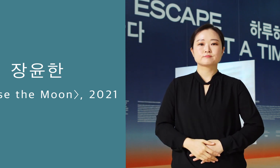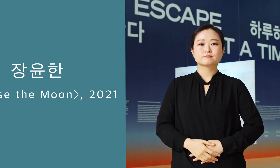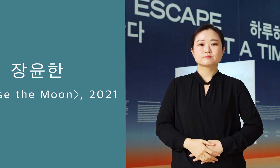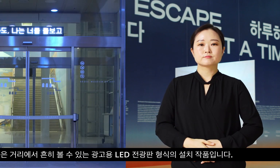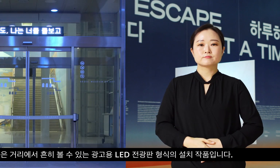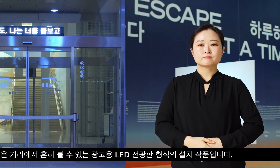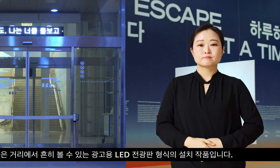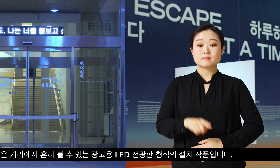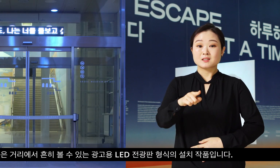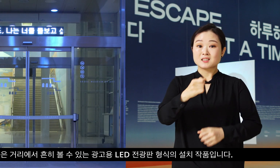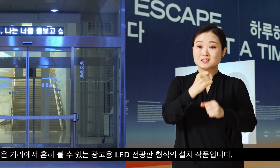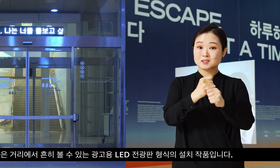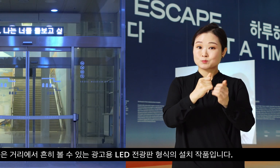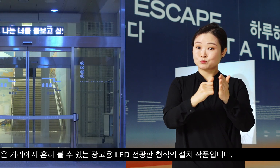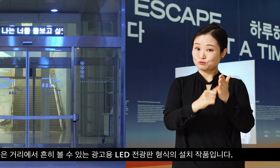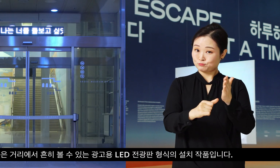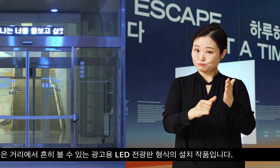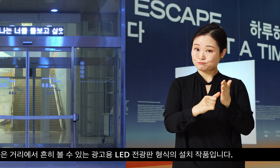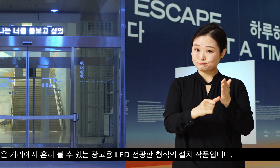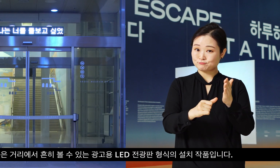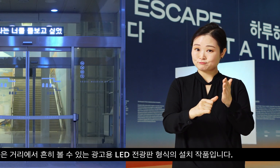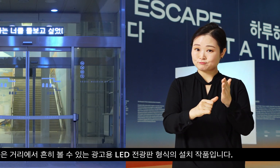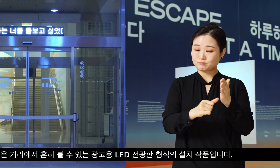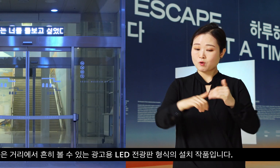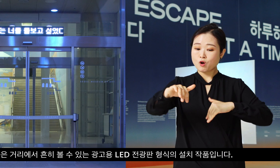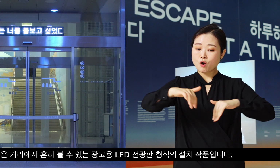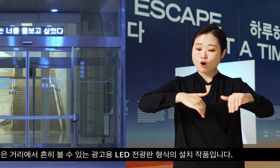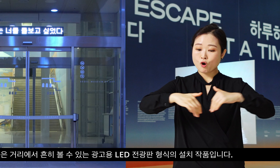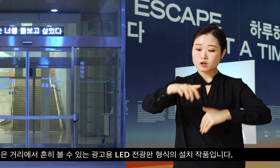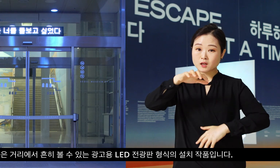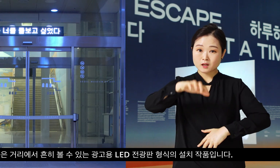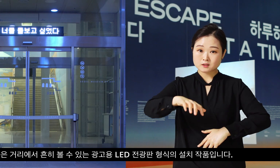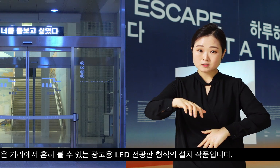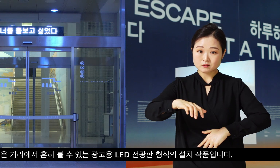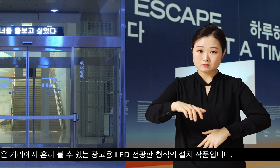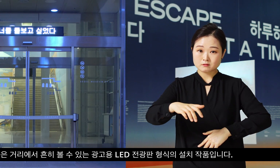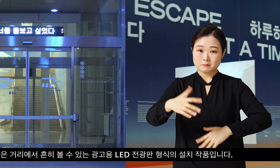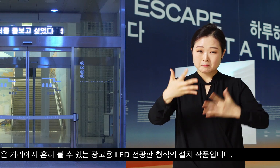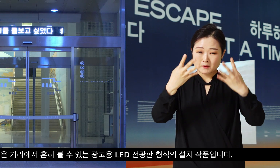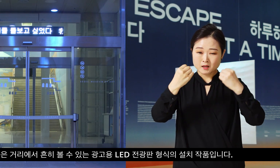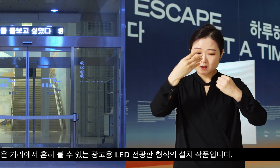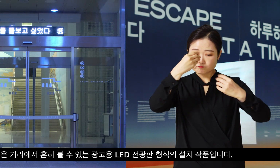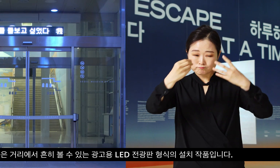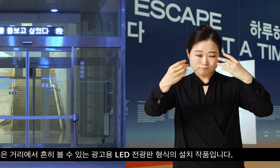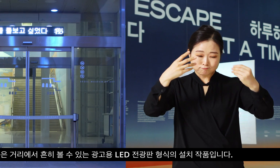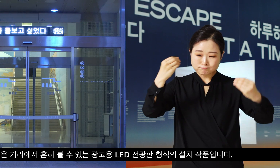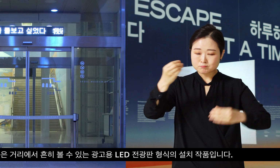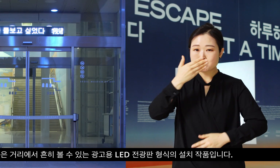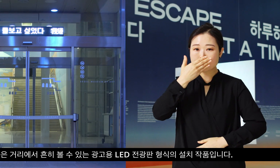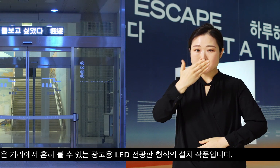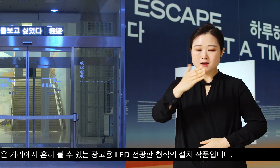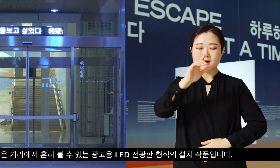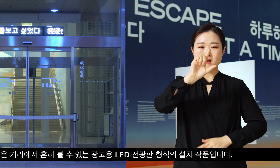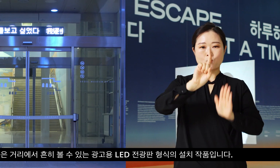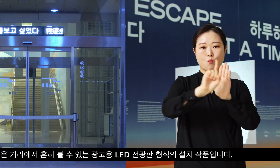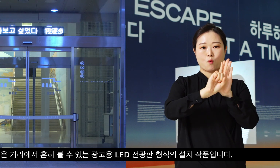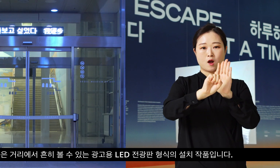이 작품은 거리에서 흔히 볼 수 있는 광고용 LED 전광판 형식의 설치